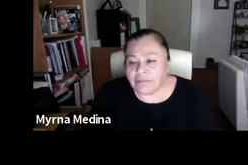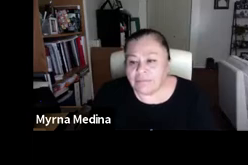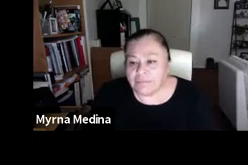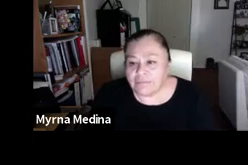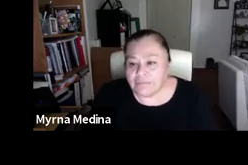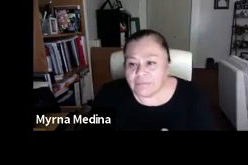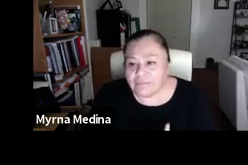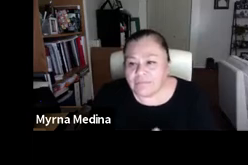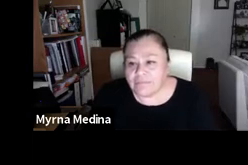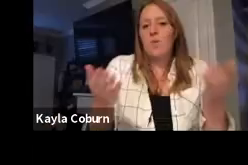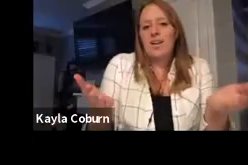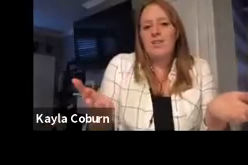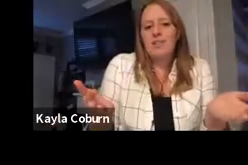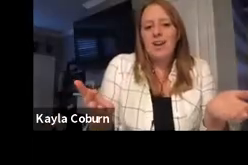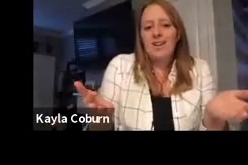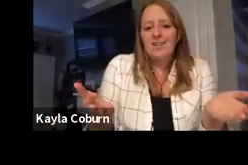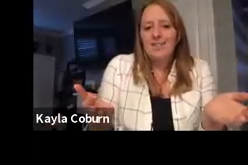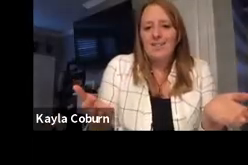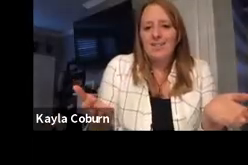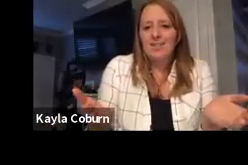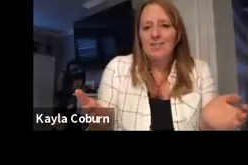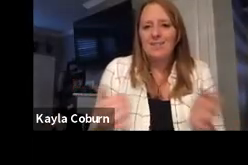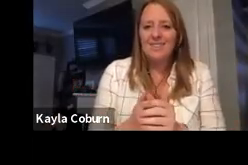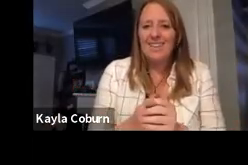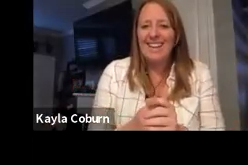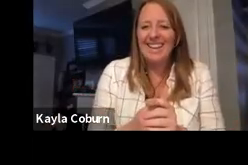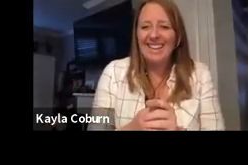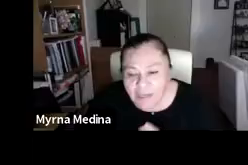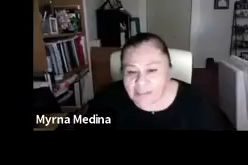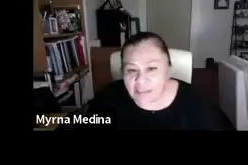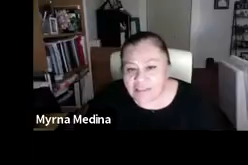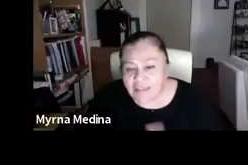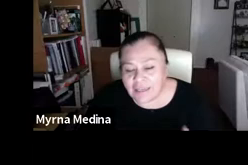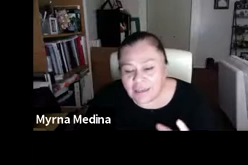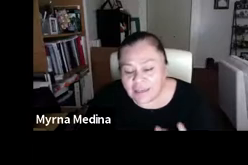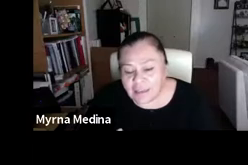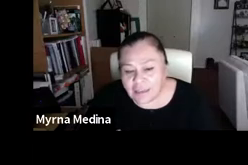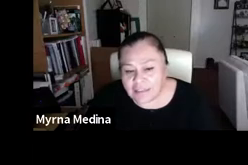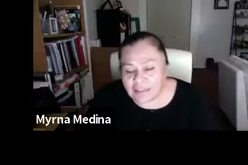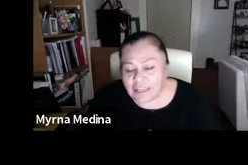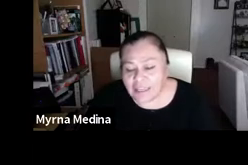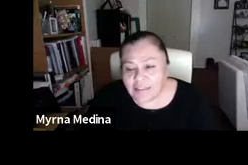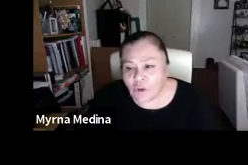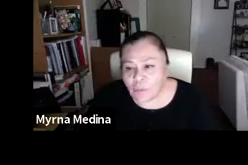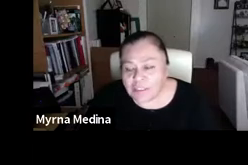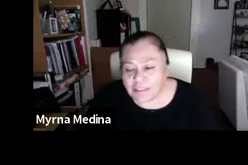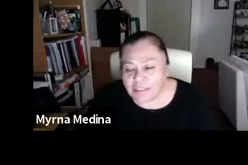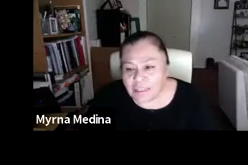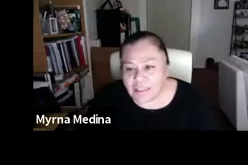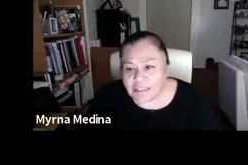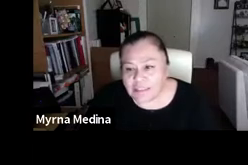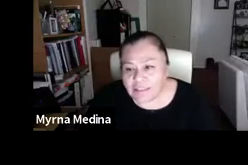hambre? And what can you sign? ¿Qué es lo que puedes hacer señas? ¿Cómo puedes